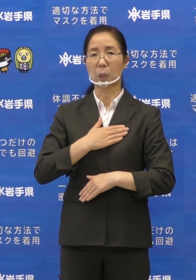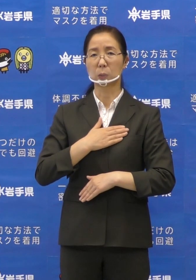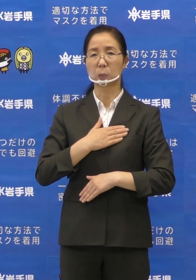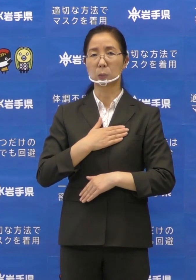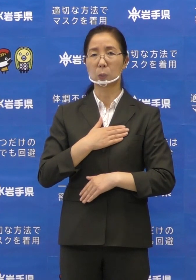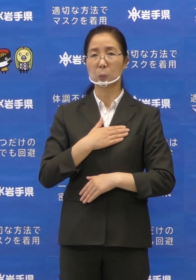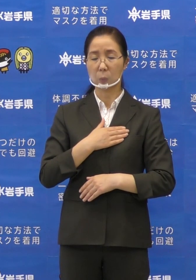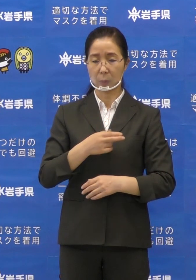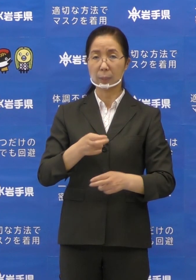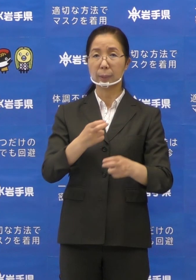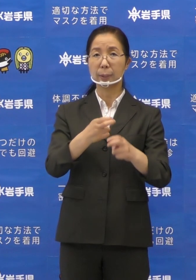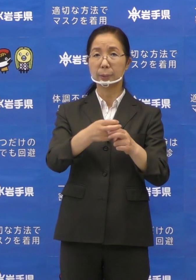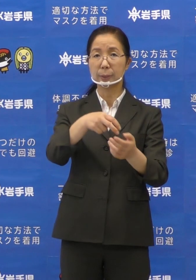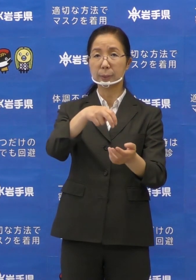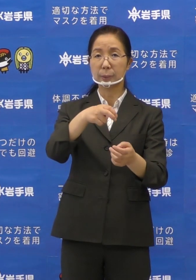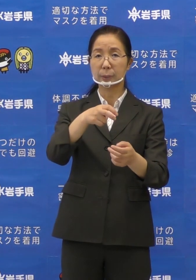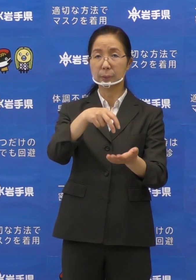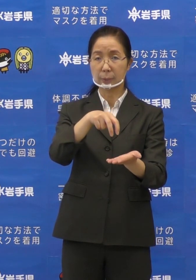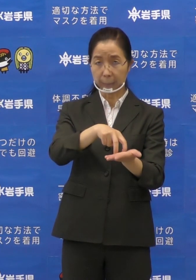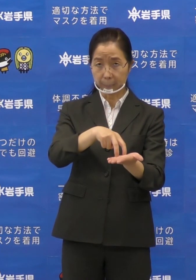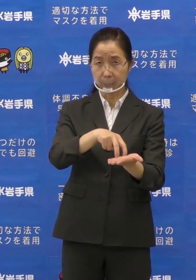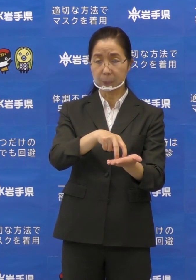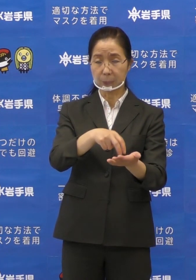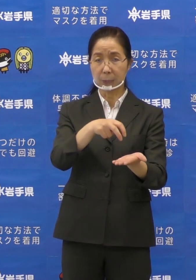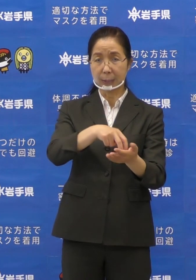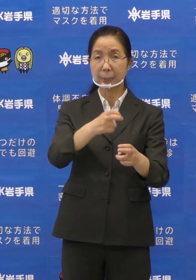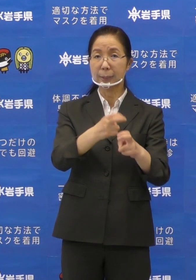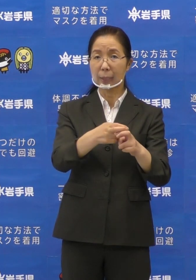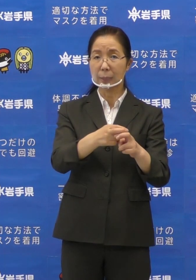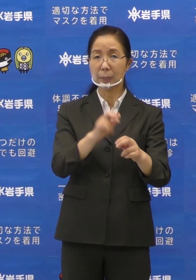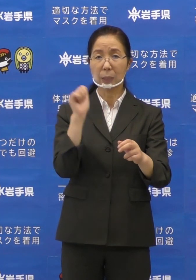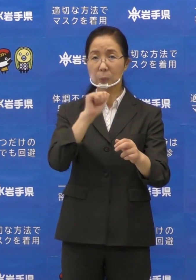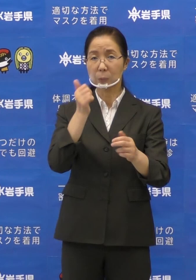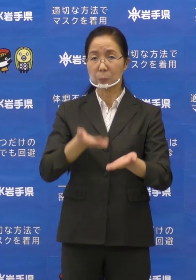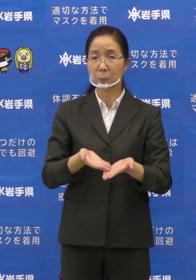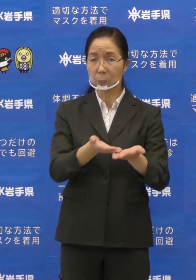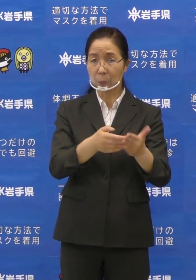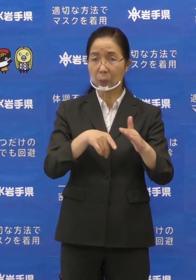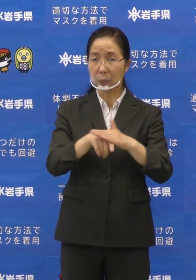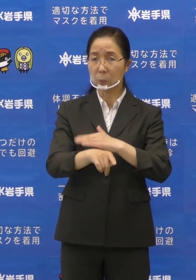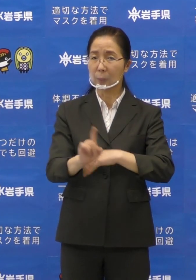憲民主党にあの推薦した理由はあの何でしょうか。